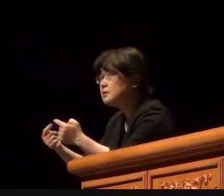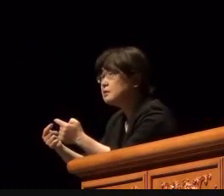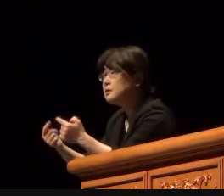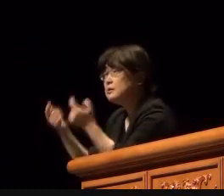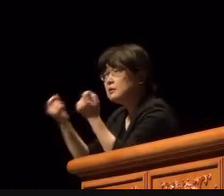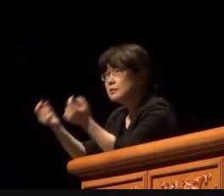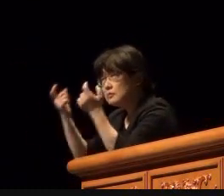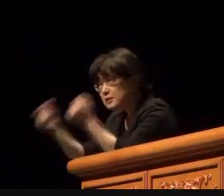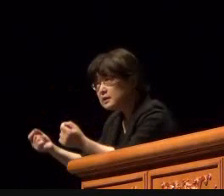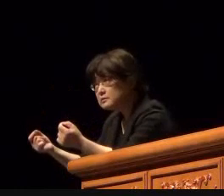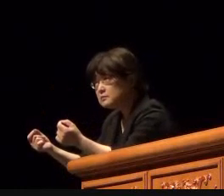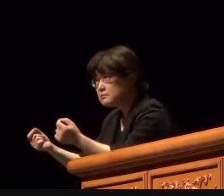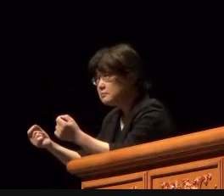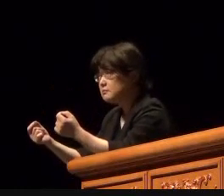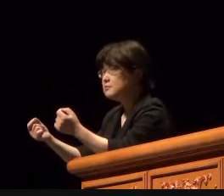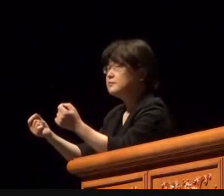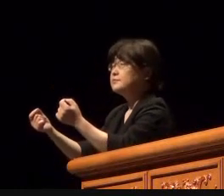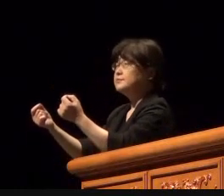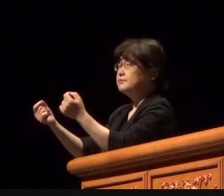無念さの中で